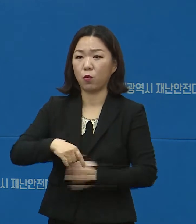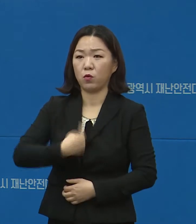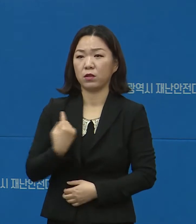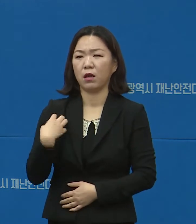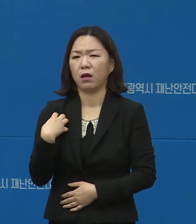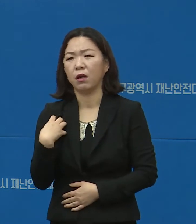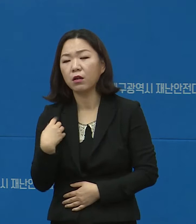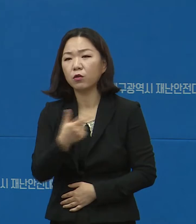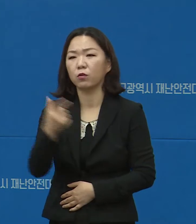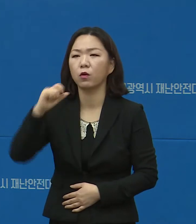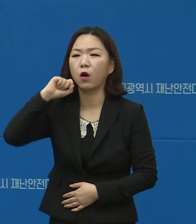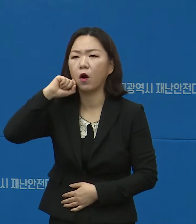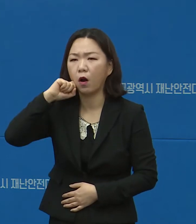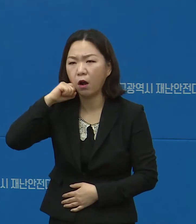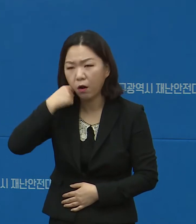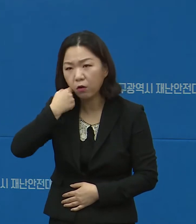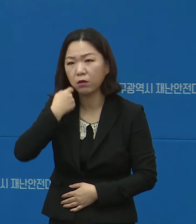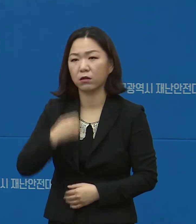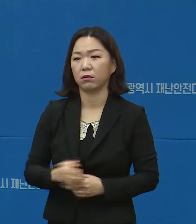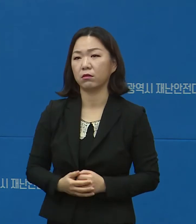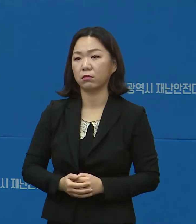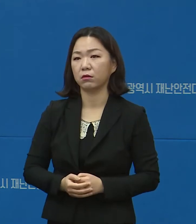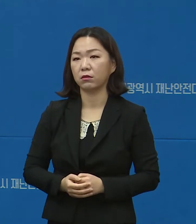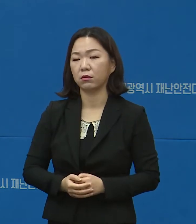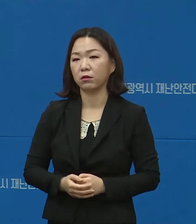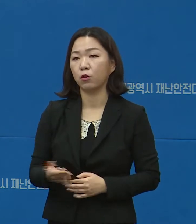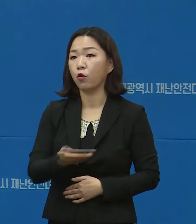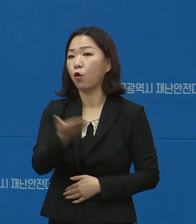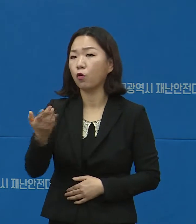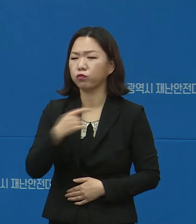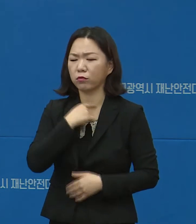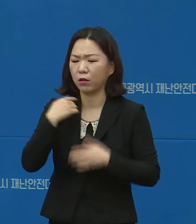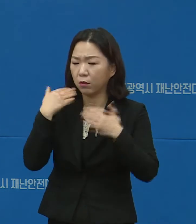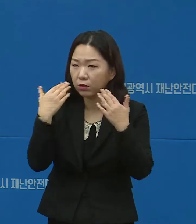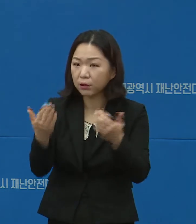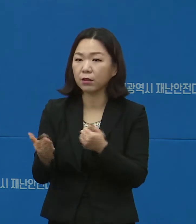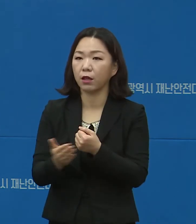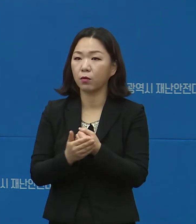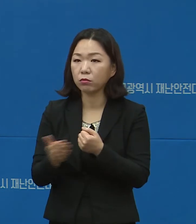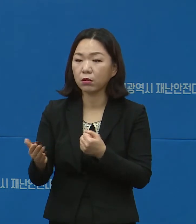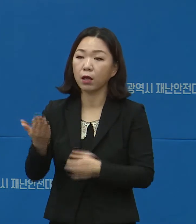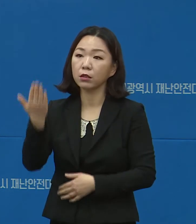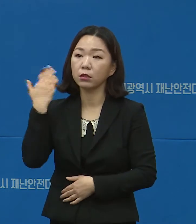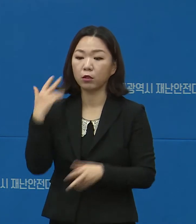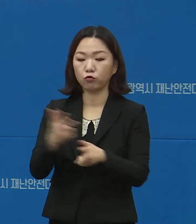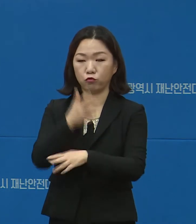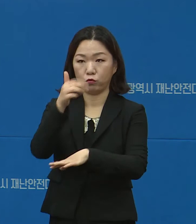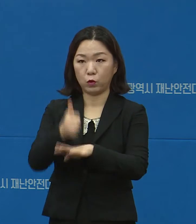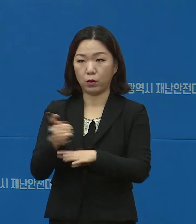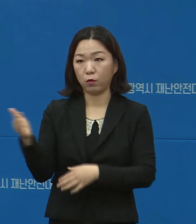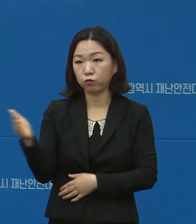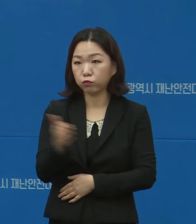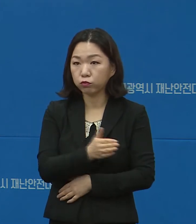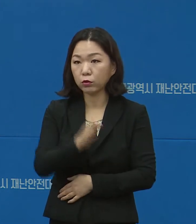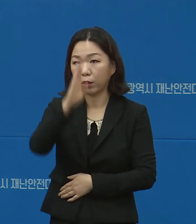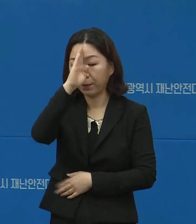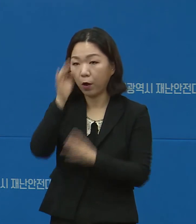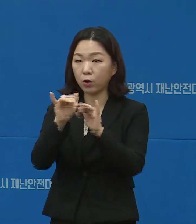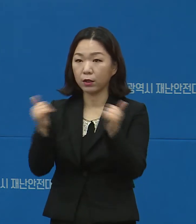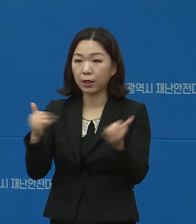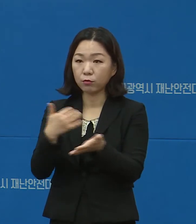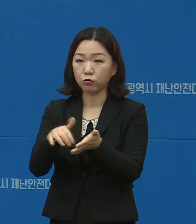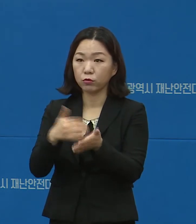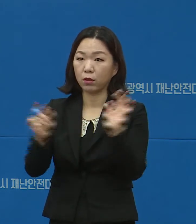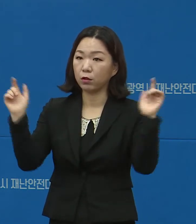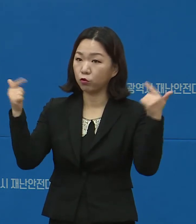감당하기에는 너무나 어려운 상황이었습니다. 여러분의 헌신 덕분에 지난 주말부터 확진자 수도